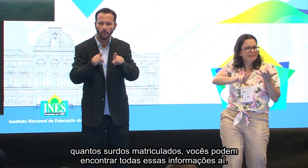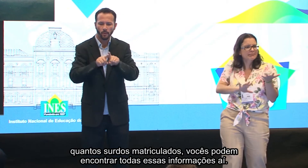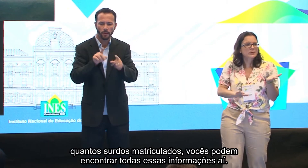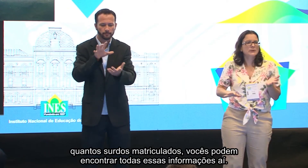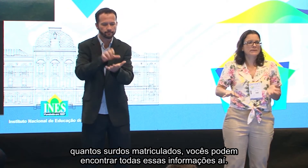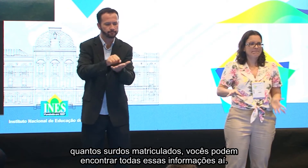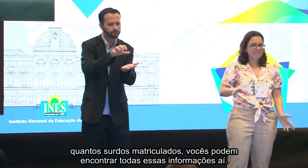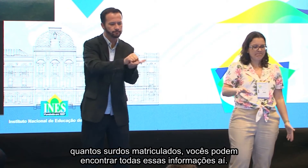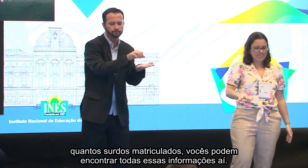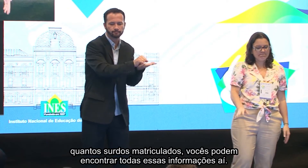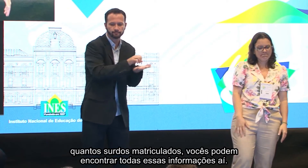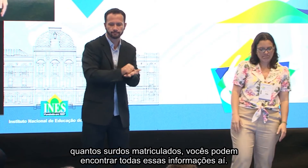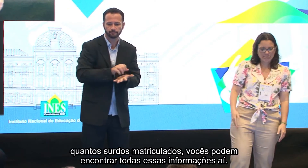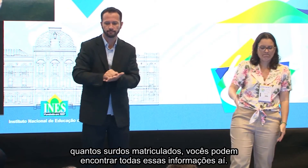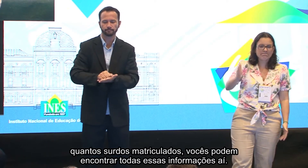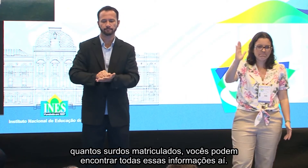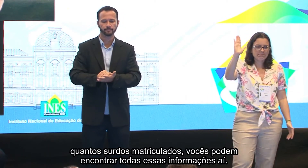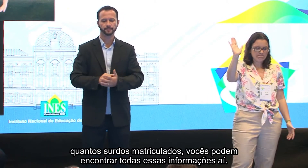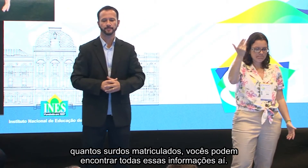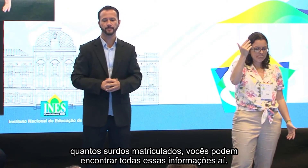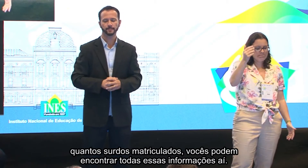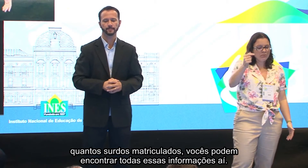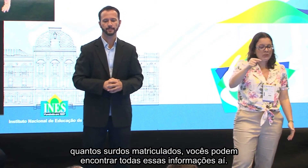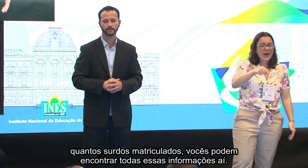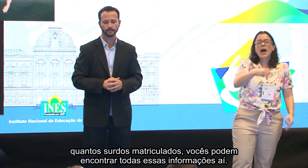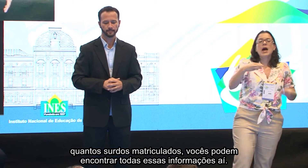surdos matriculados, vocês podem encontrar todas essas informações aí.